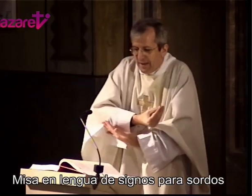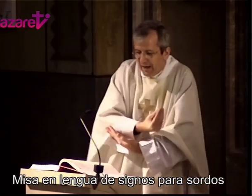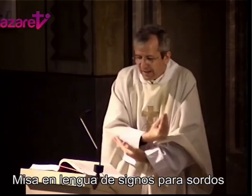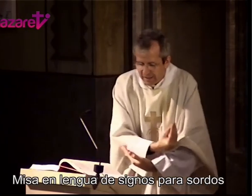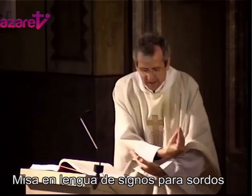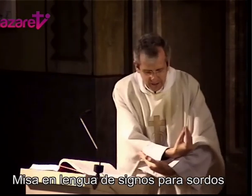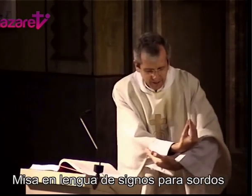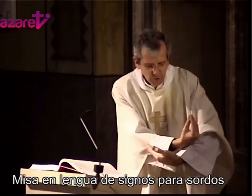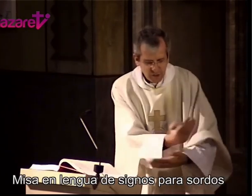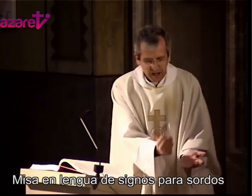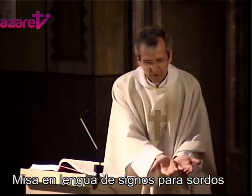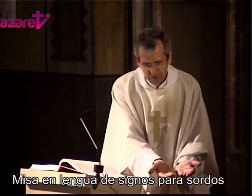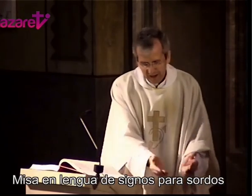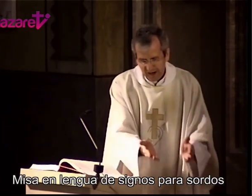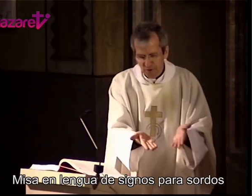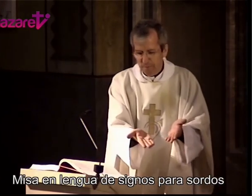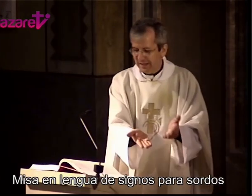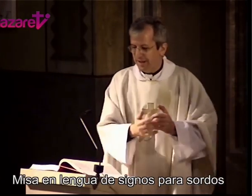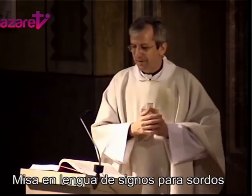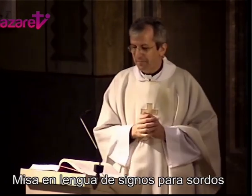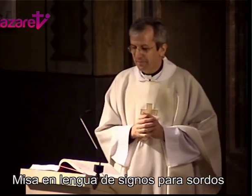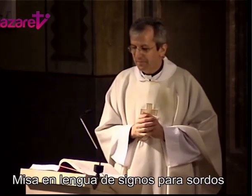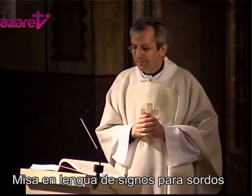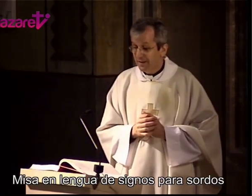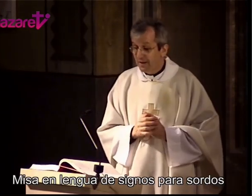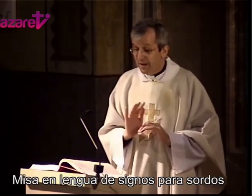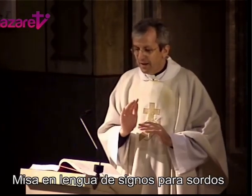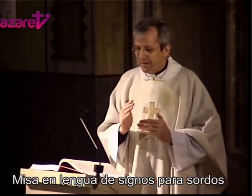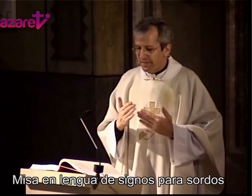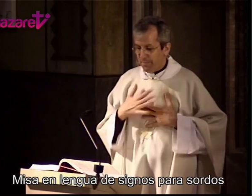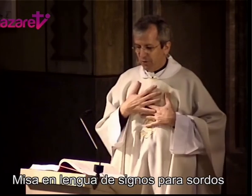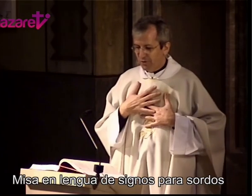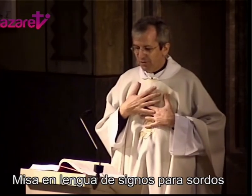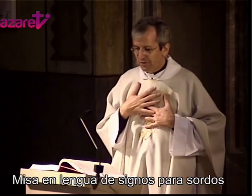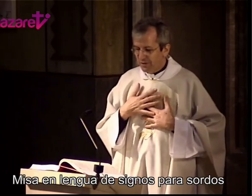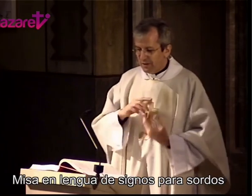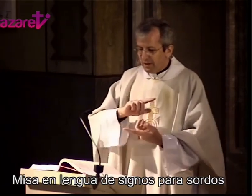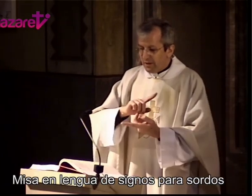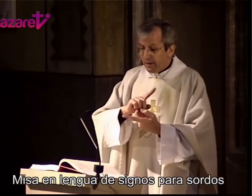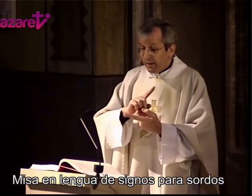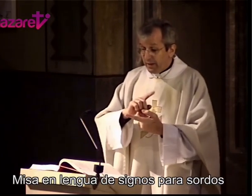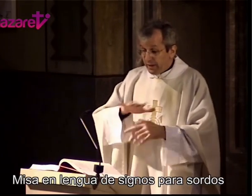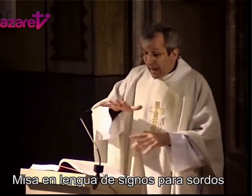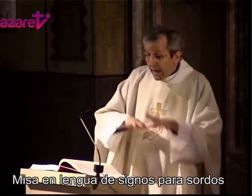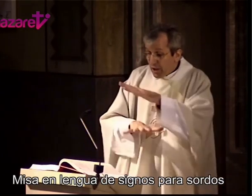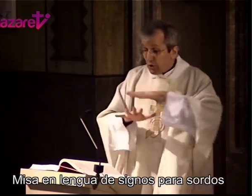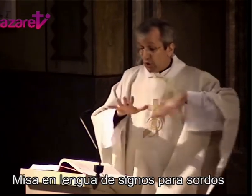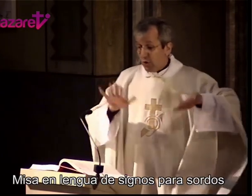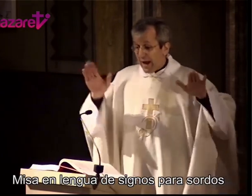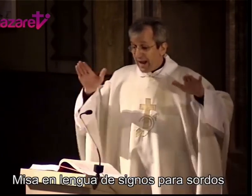pañales y recostado en un pesebre». De pronto, en torno al